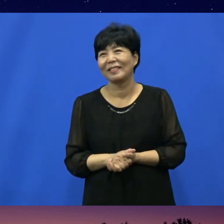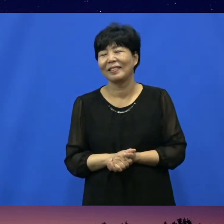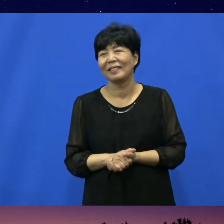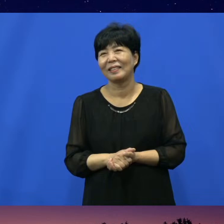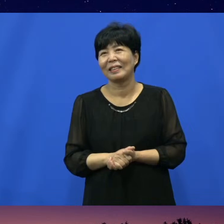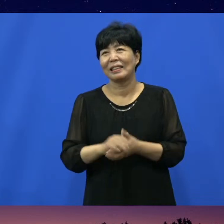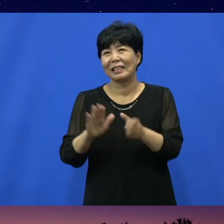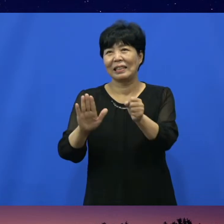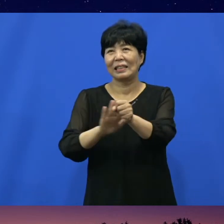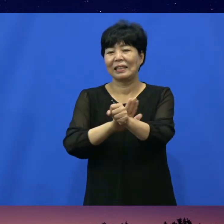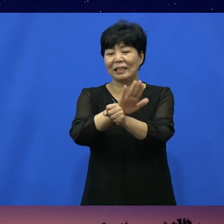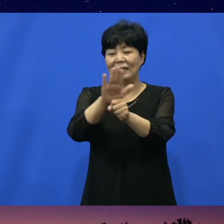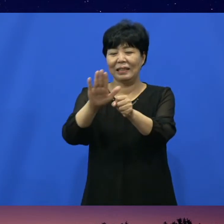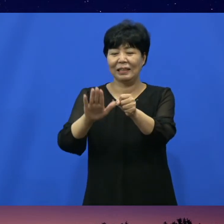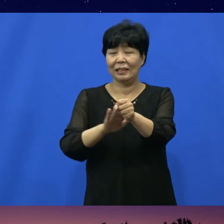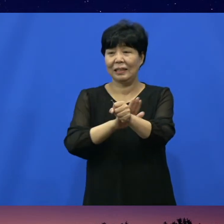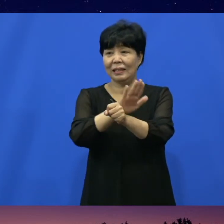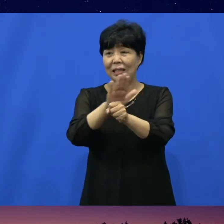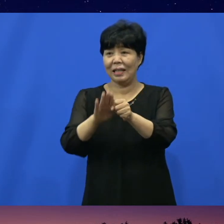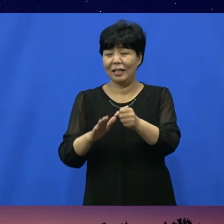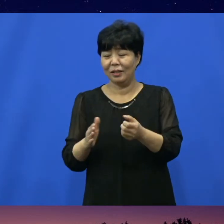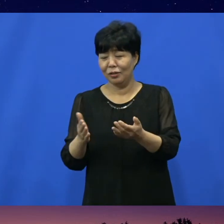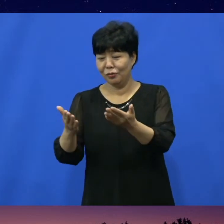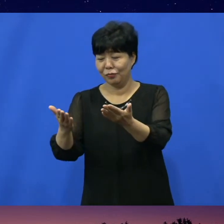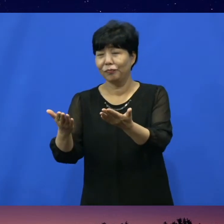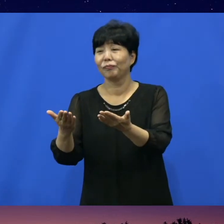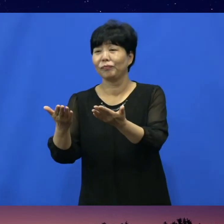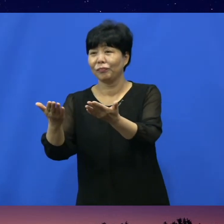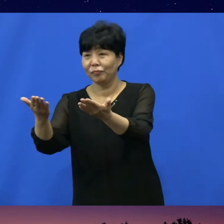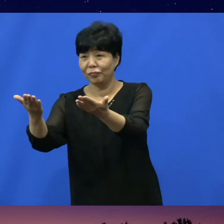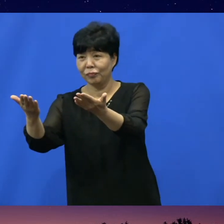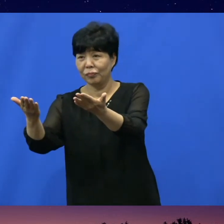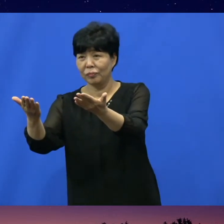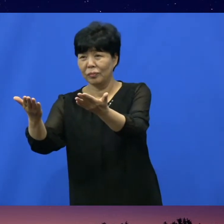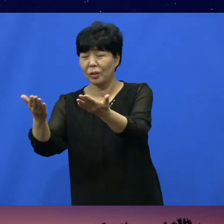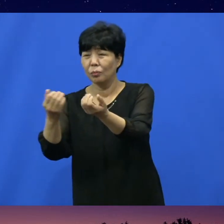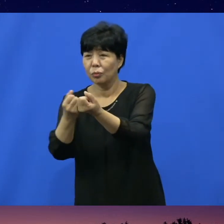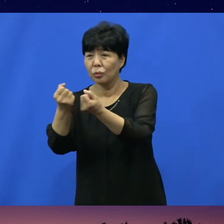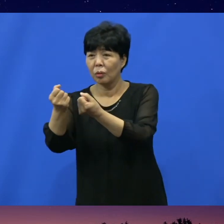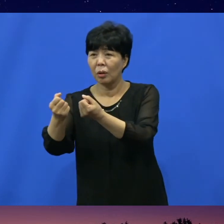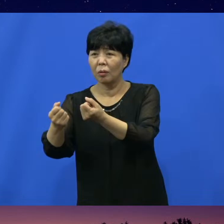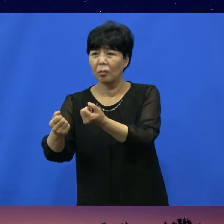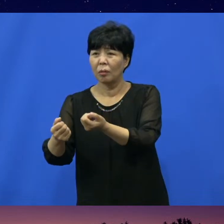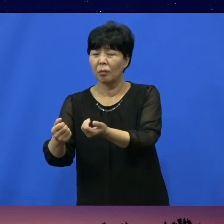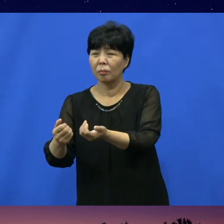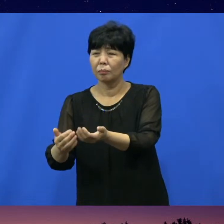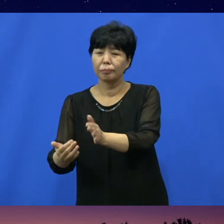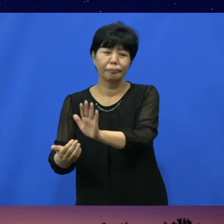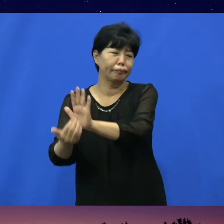여러분, 사랑을 아무리 주어도 거부하는 사람은 어쩔 수가 없어요.